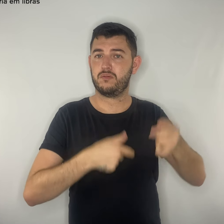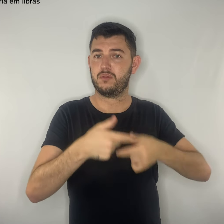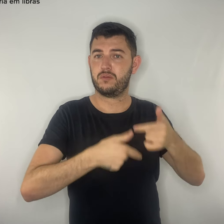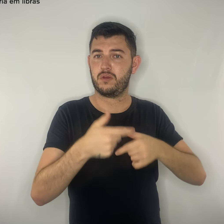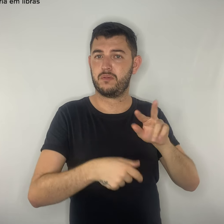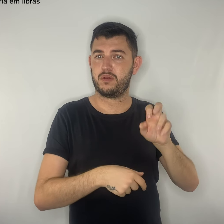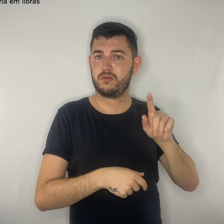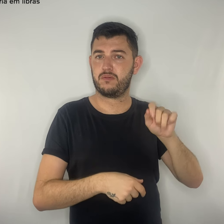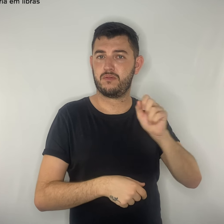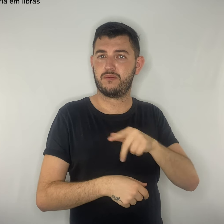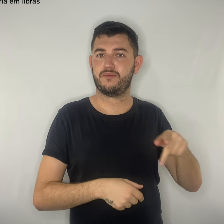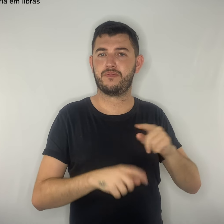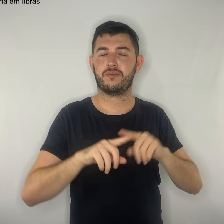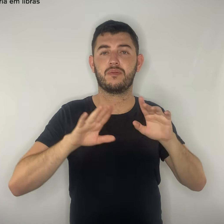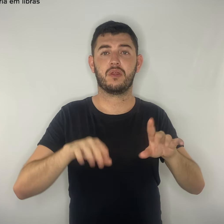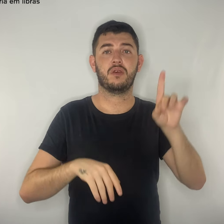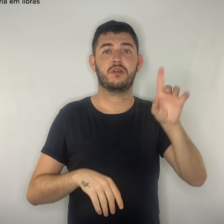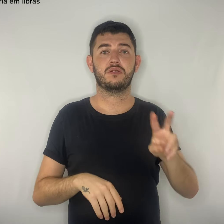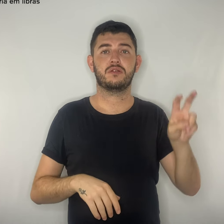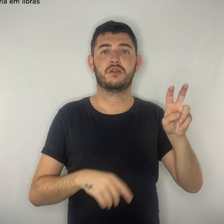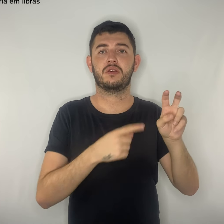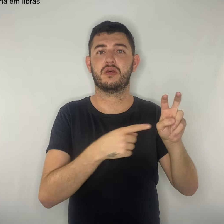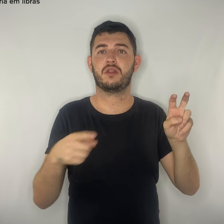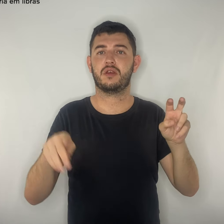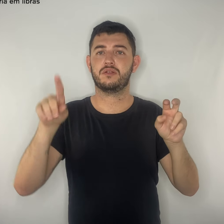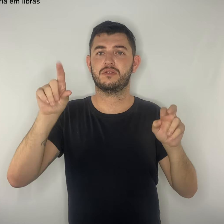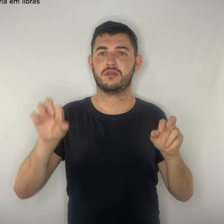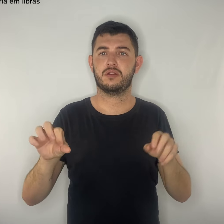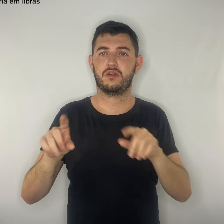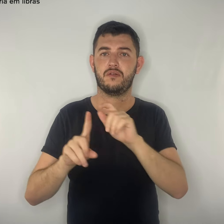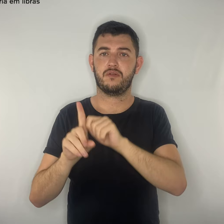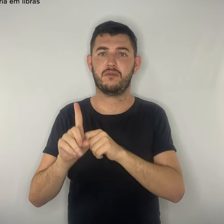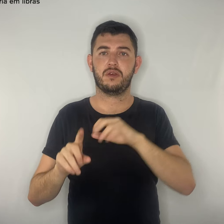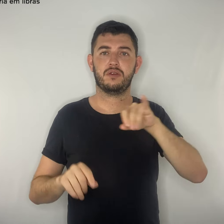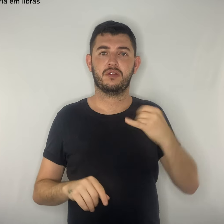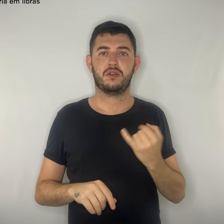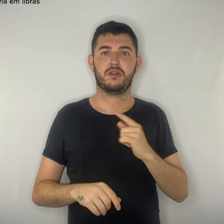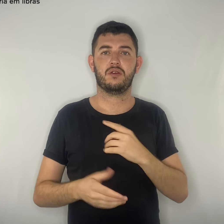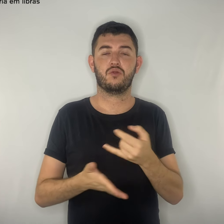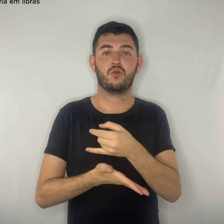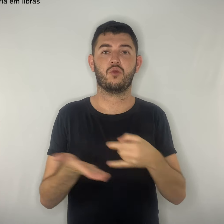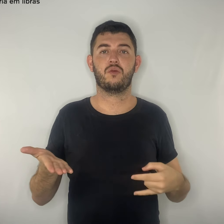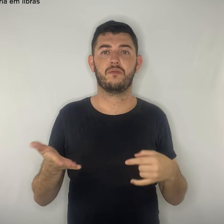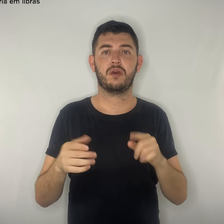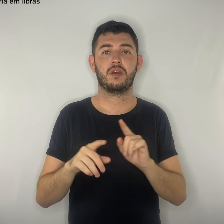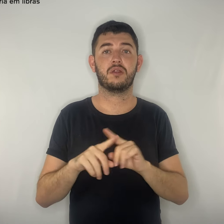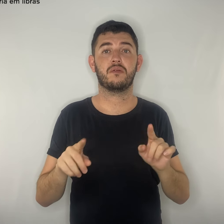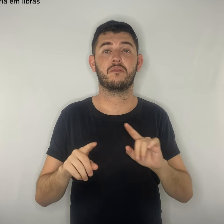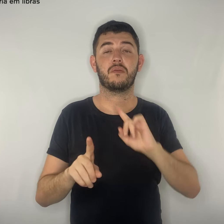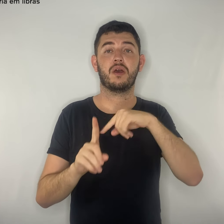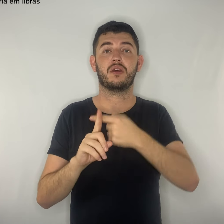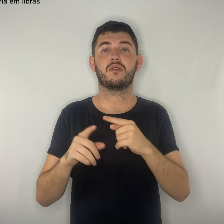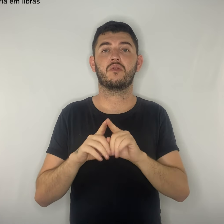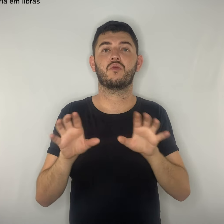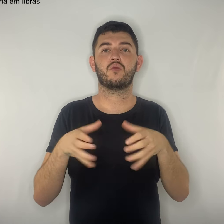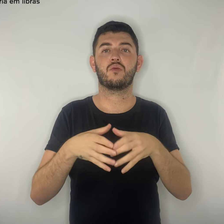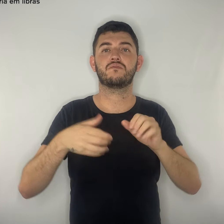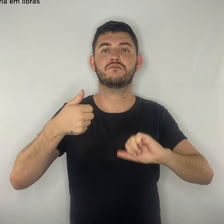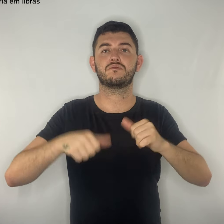Janeiro será o recolhimento da documentação e banca examinadora para concessão de